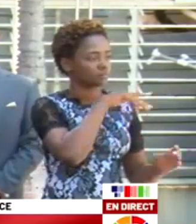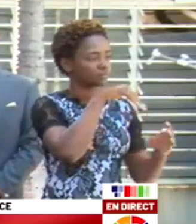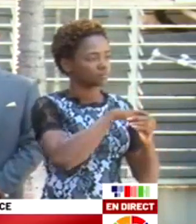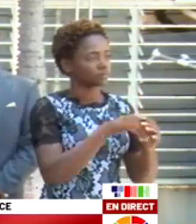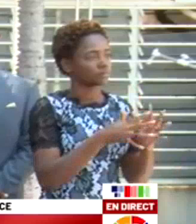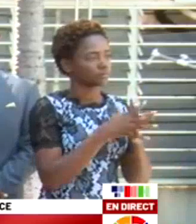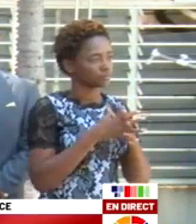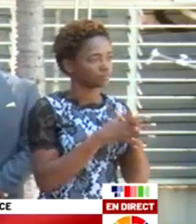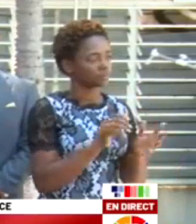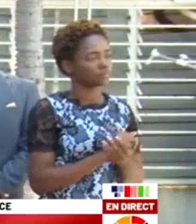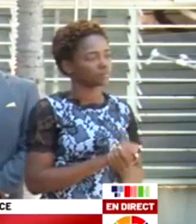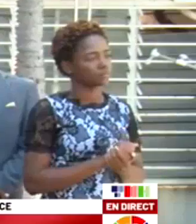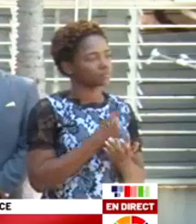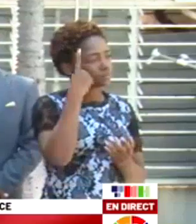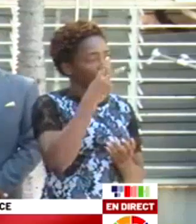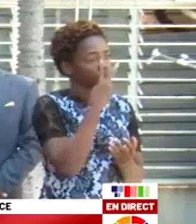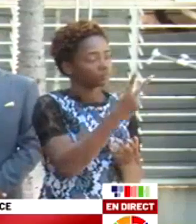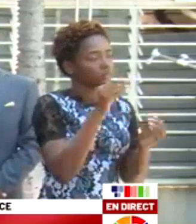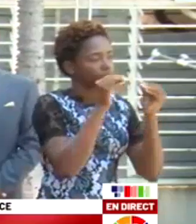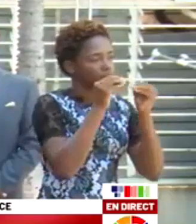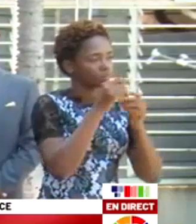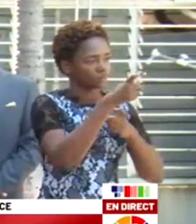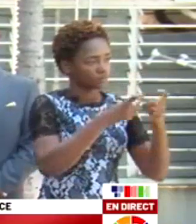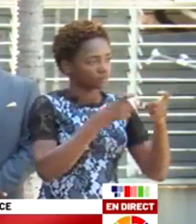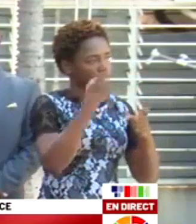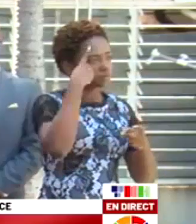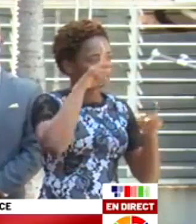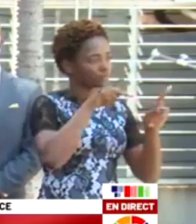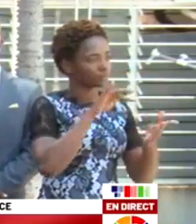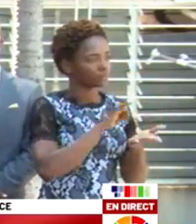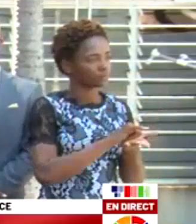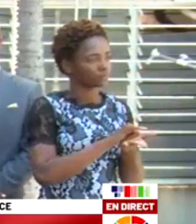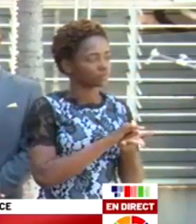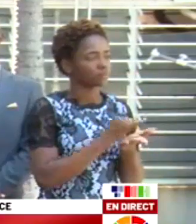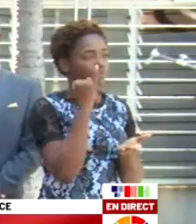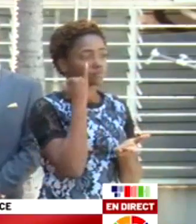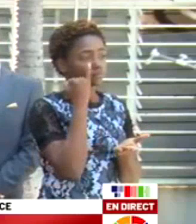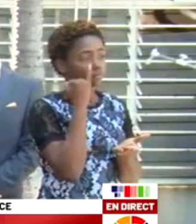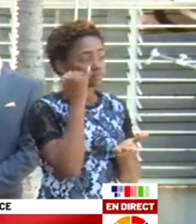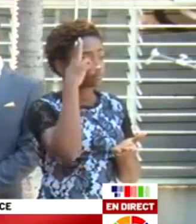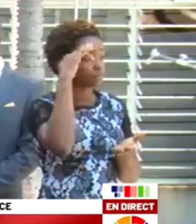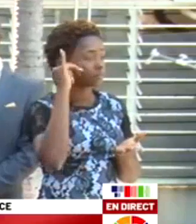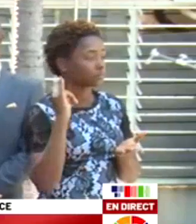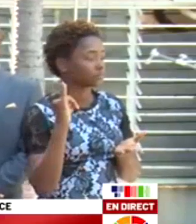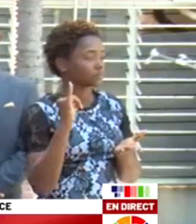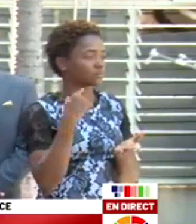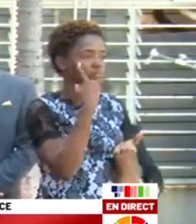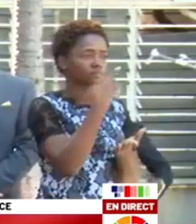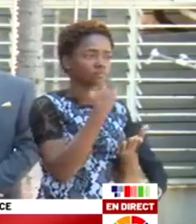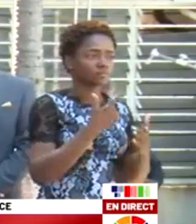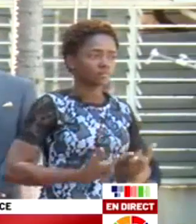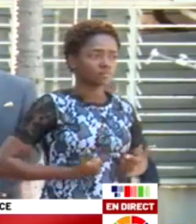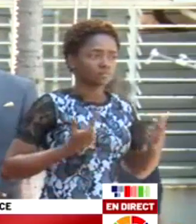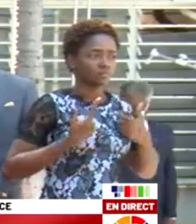États-Unis qui entrent en Haïti. Pour nous, qui plus bon contrôle que nous avons, pour nous, si c'est des Haïtiens qui